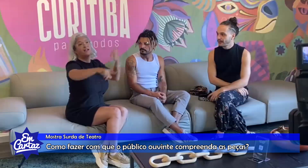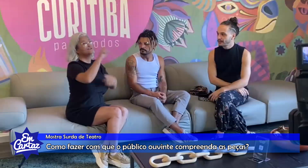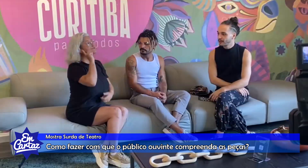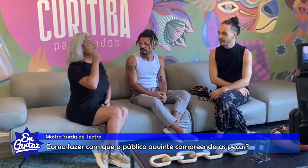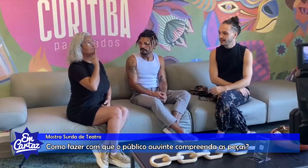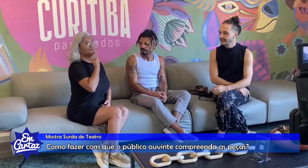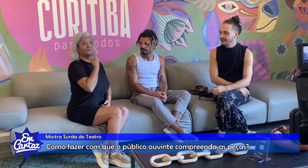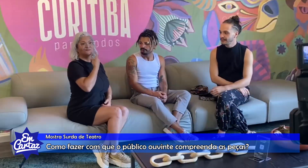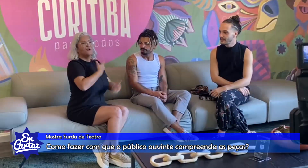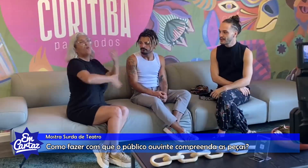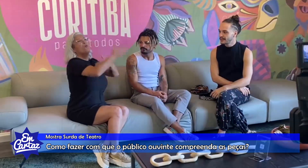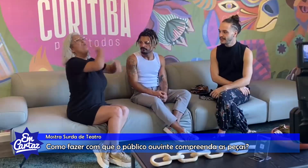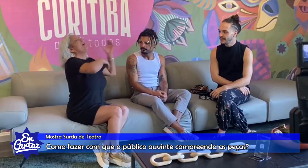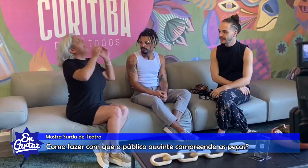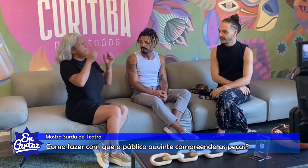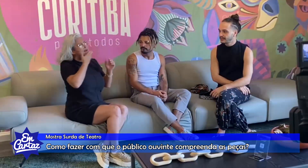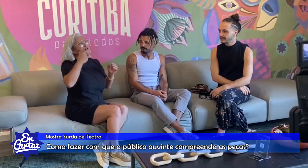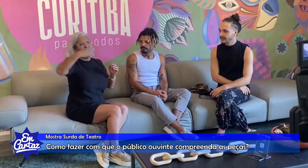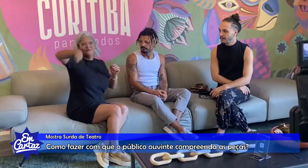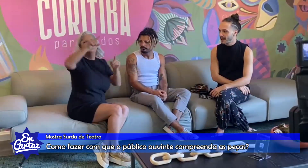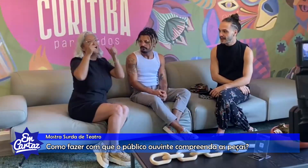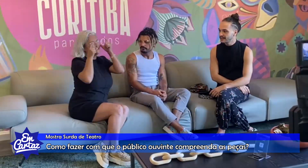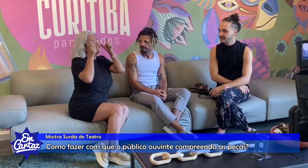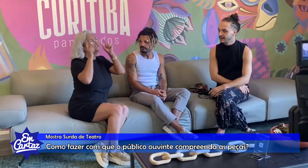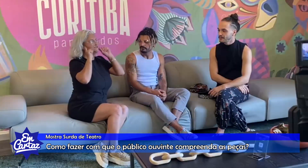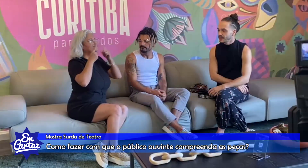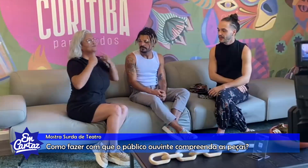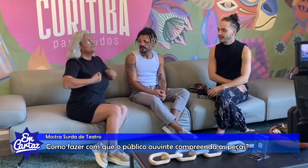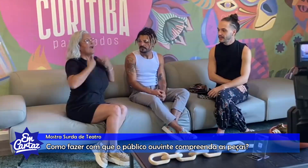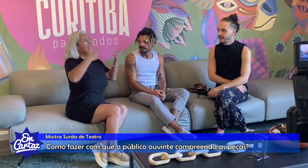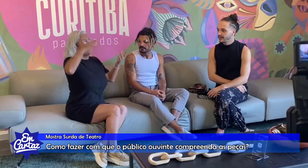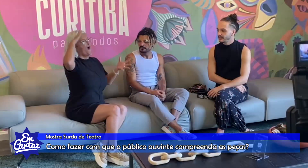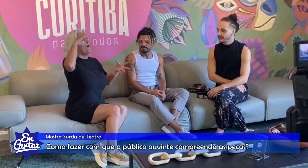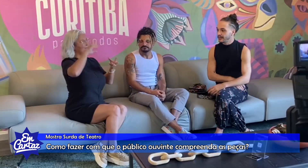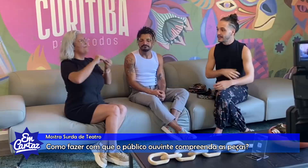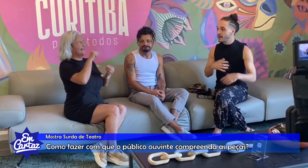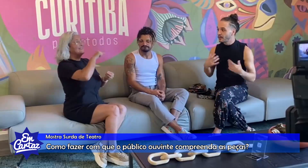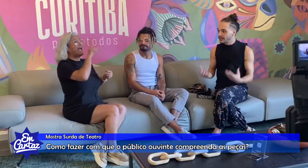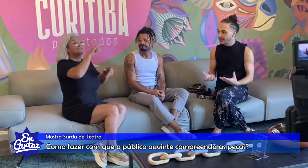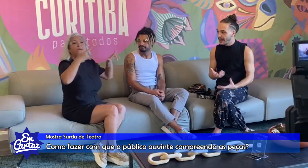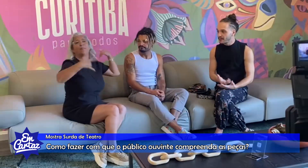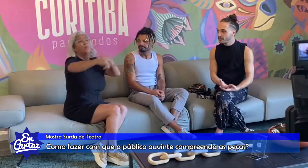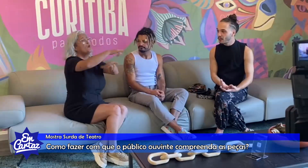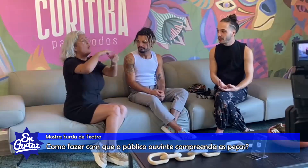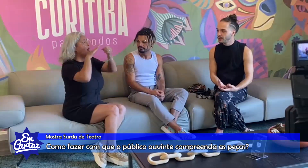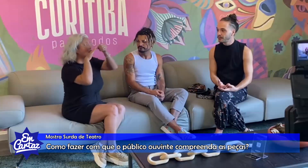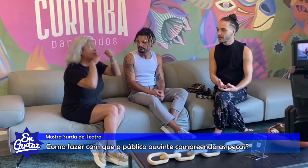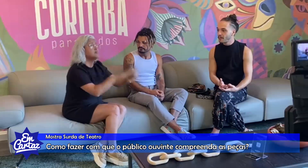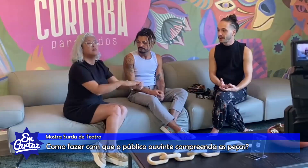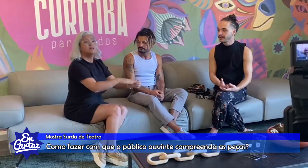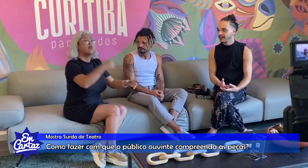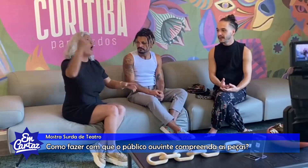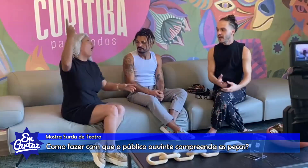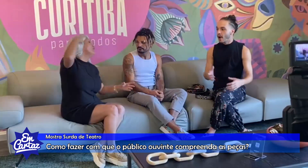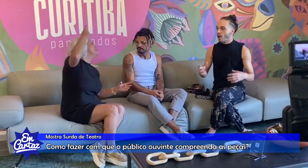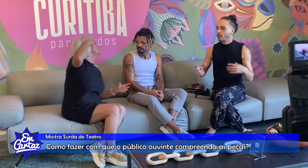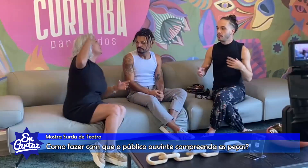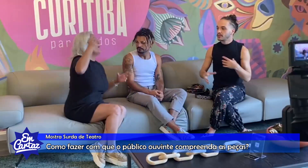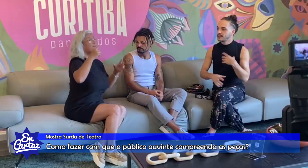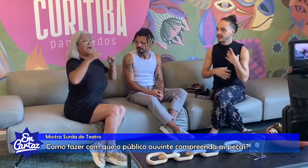completamente compreensível, assim, da peça e que se emocionaram muito por compreender o